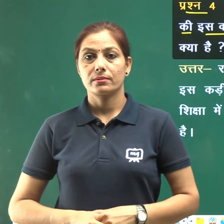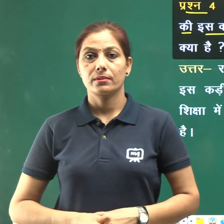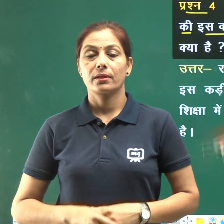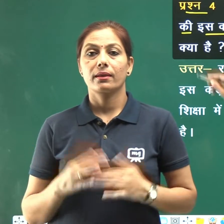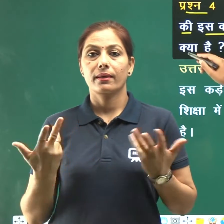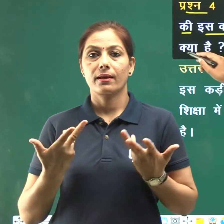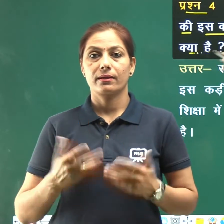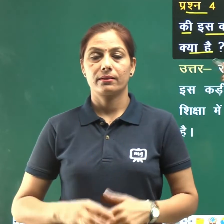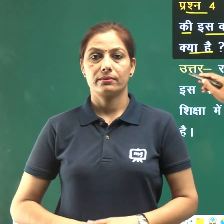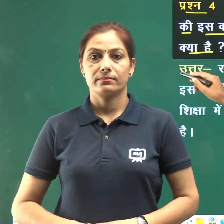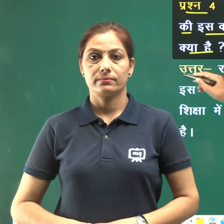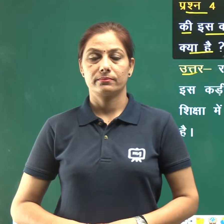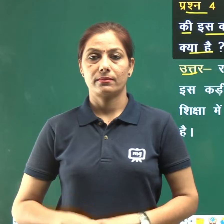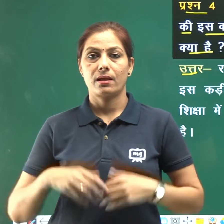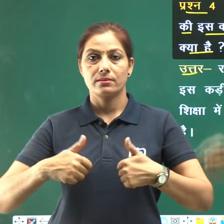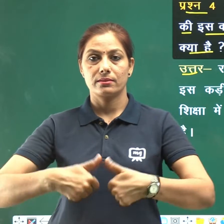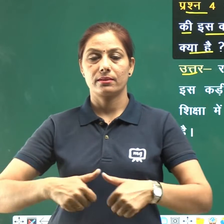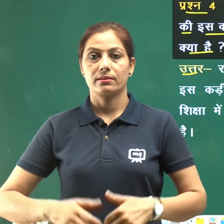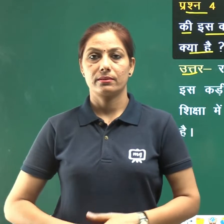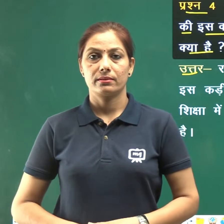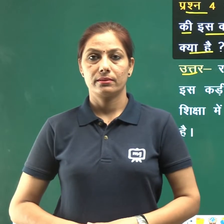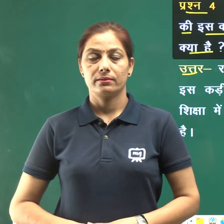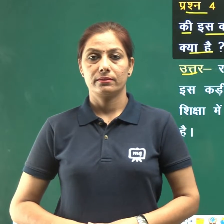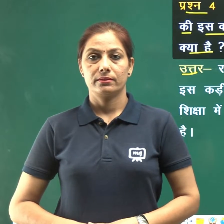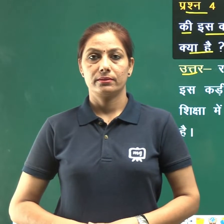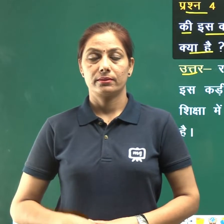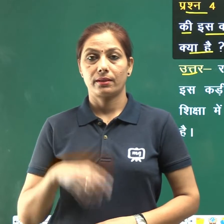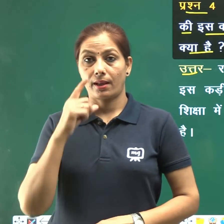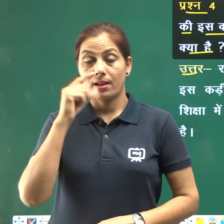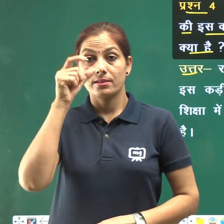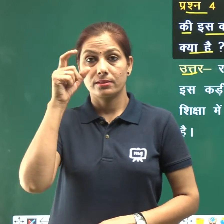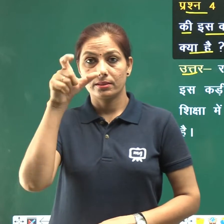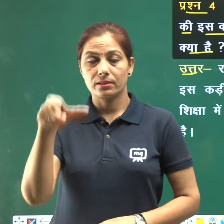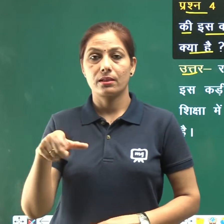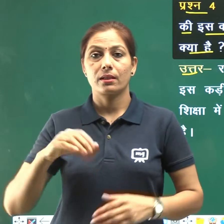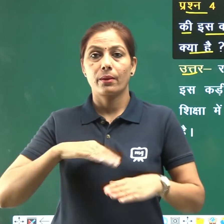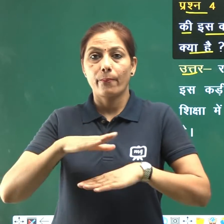क्या है? उत्तर है रजनी धारावाहिक की